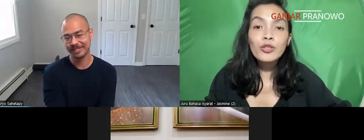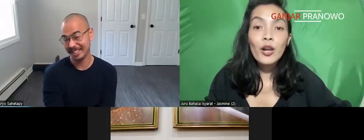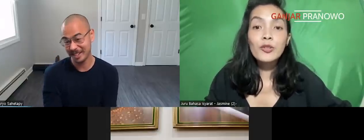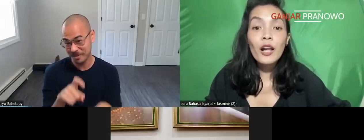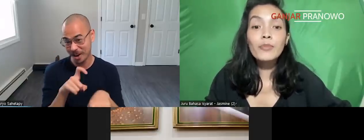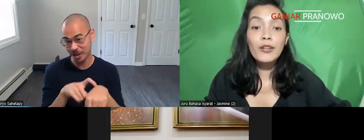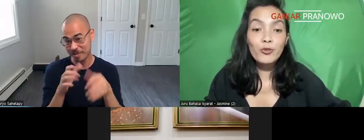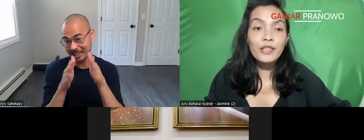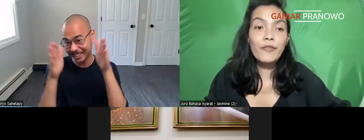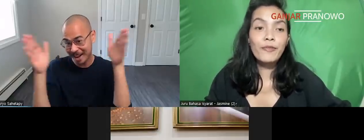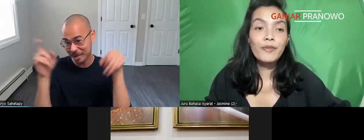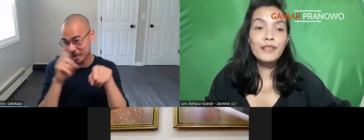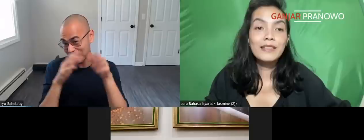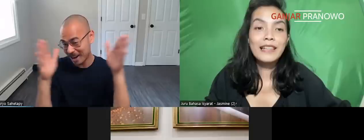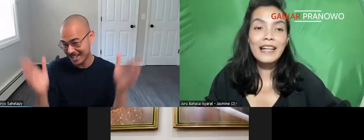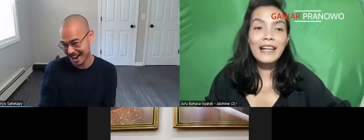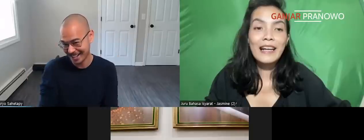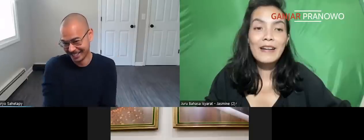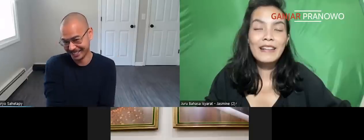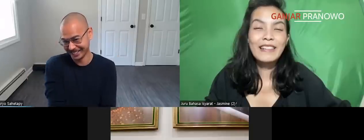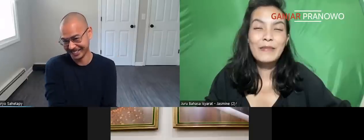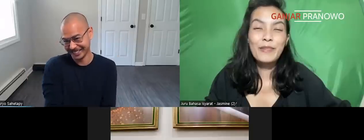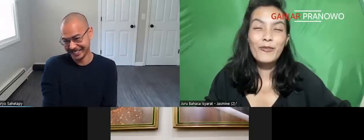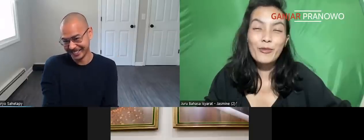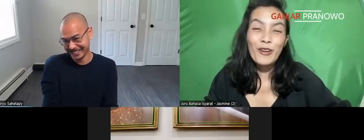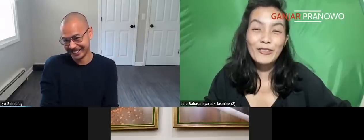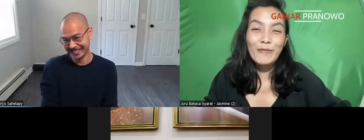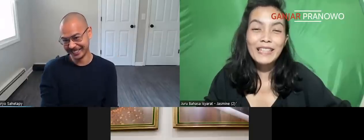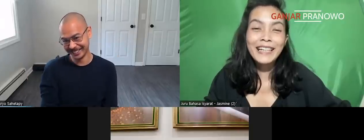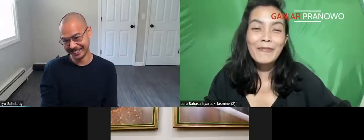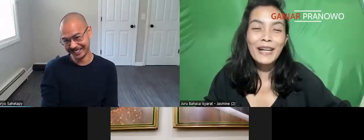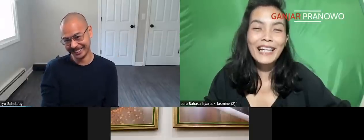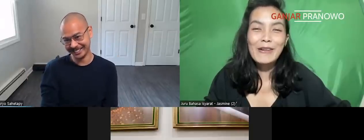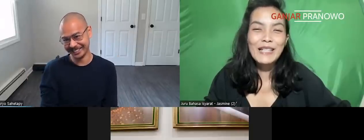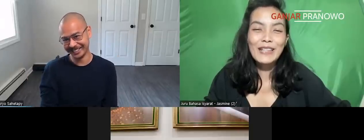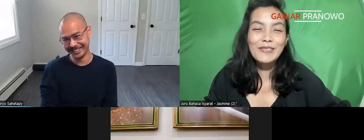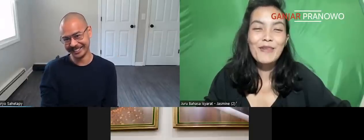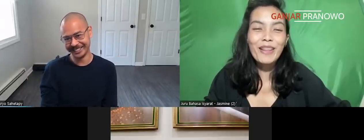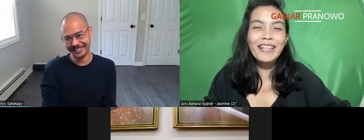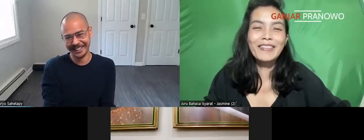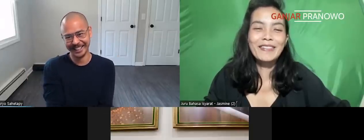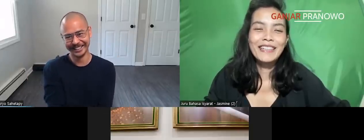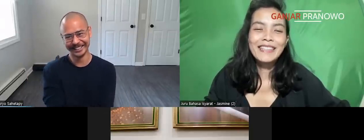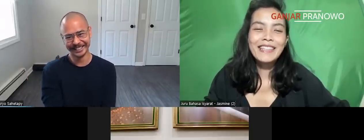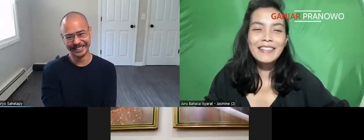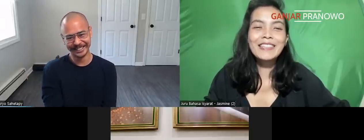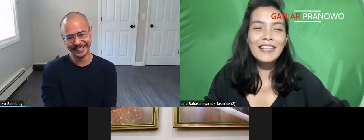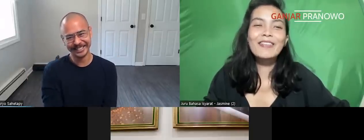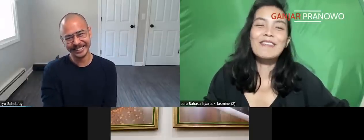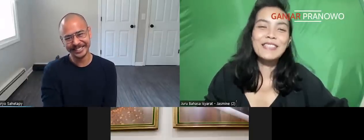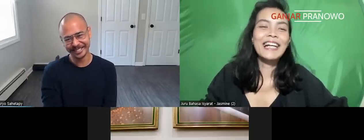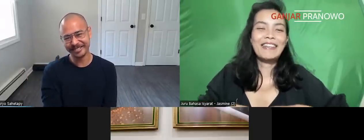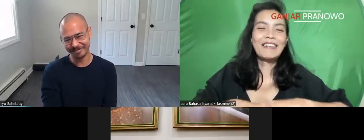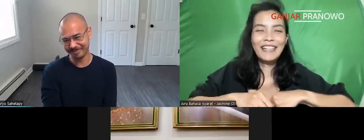mendukung sekolah-sekolah lebih inklusif karena eh itu butuh waktu yang panjang ya Pak ya enggak bisa langsung cepat gitu sakek